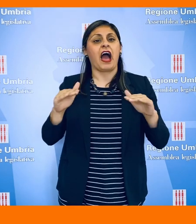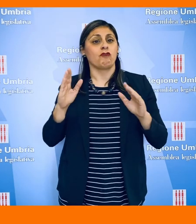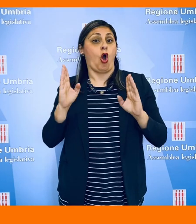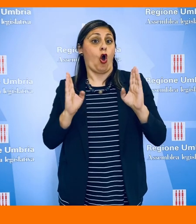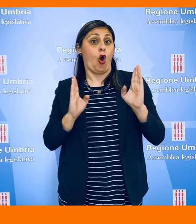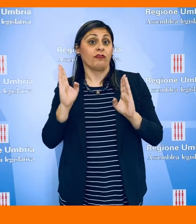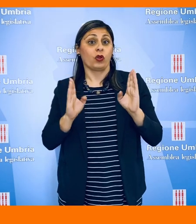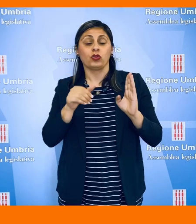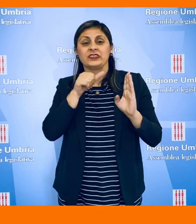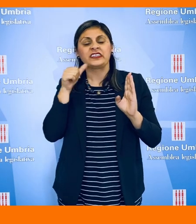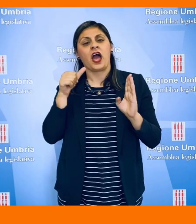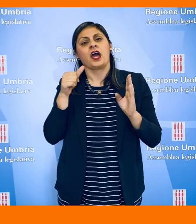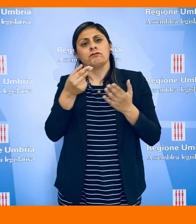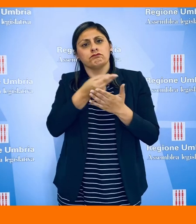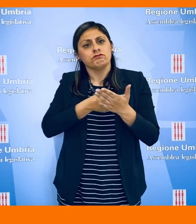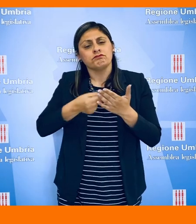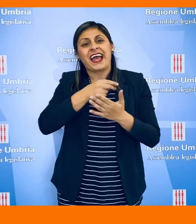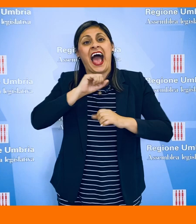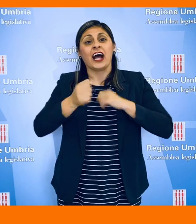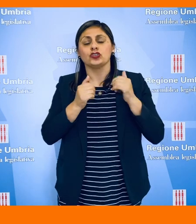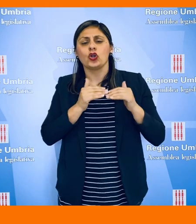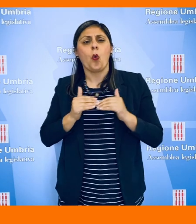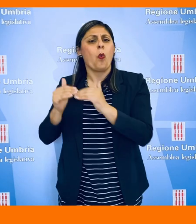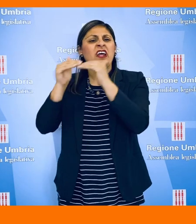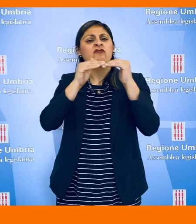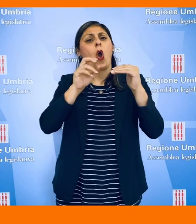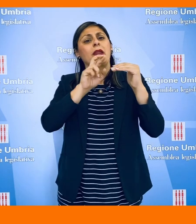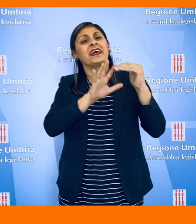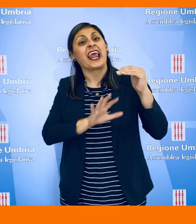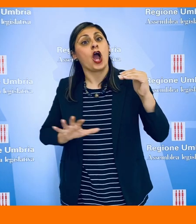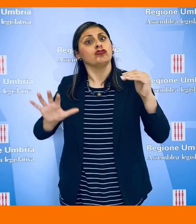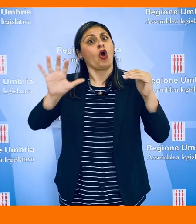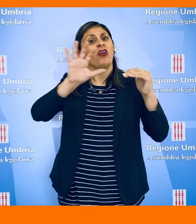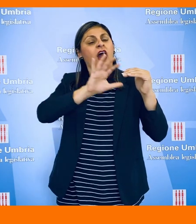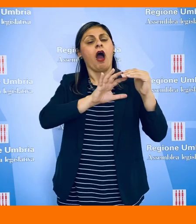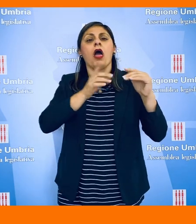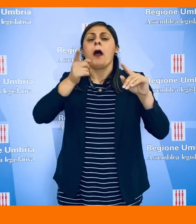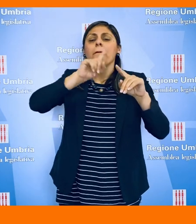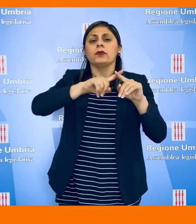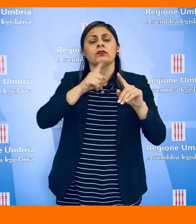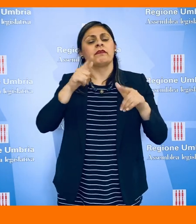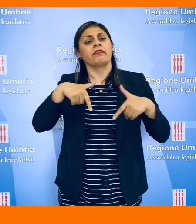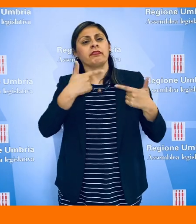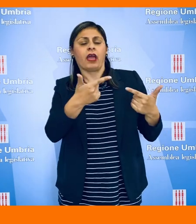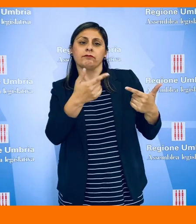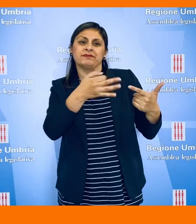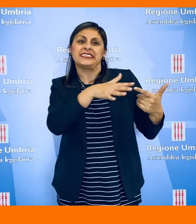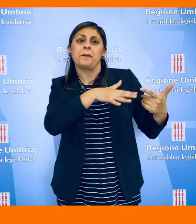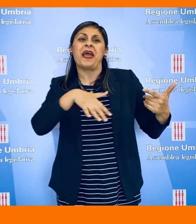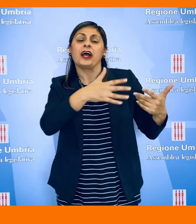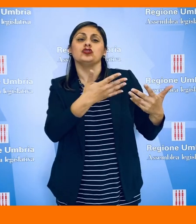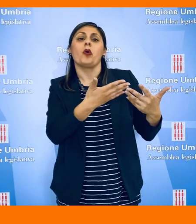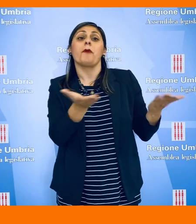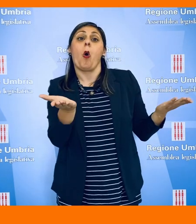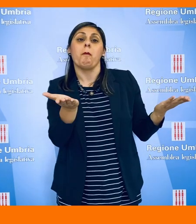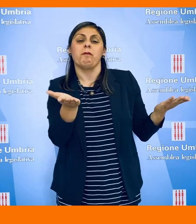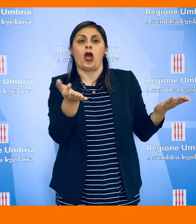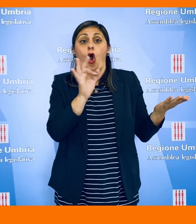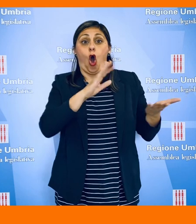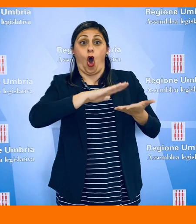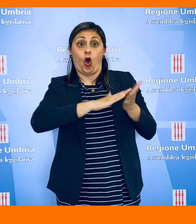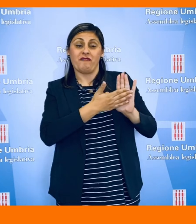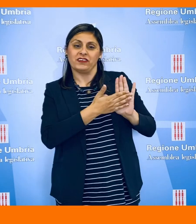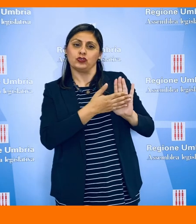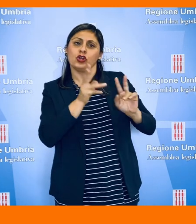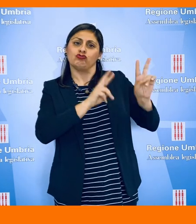per pianificare azioni uniformi su tutto il territorio regionale e favorire la fruizione di spazi pubblici o in convenzione